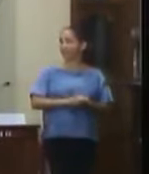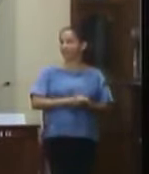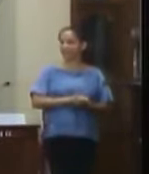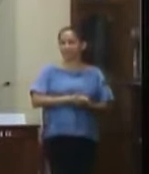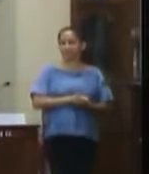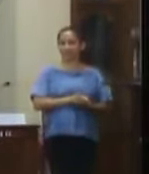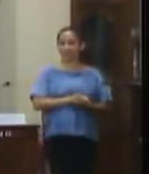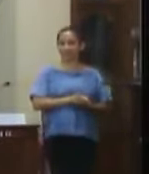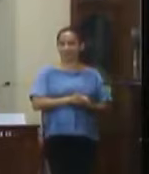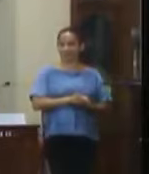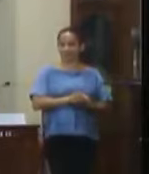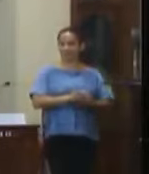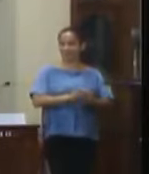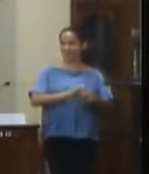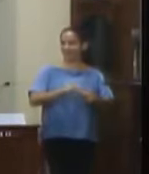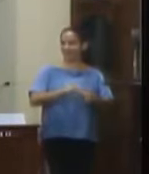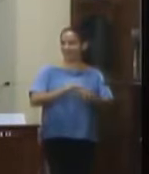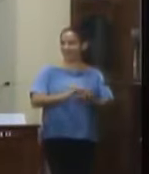Tá.